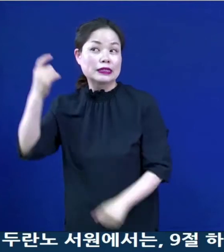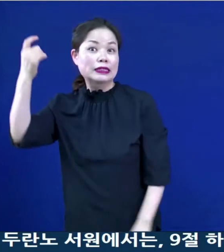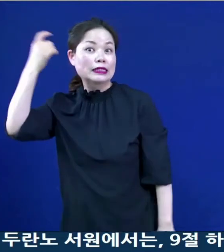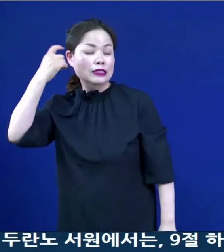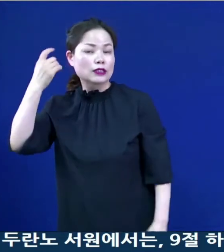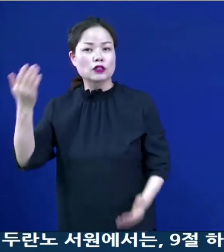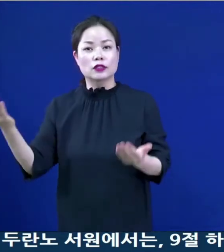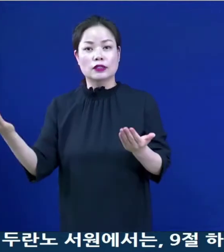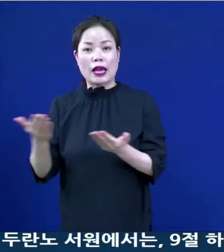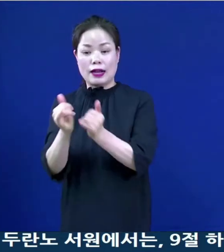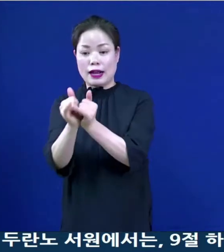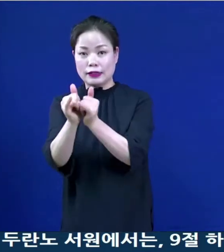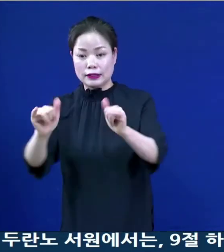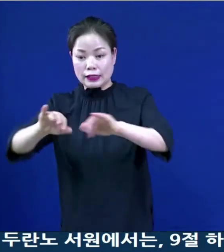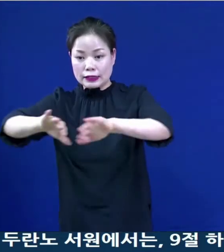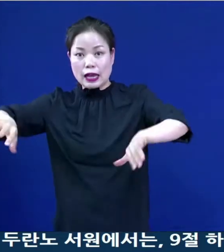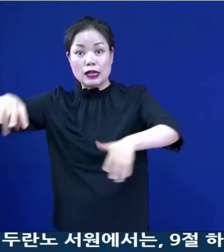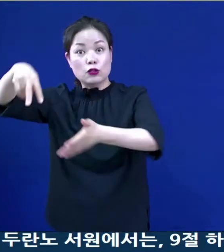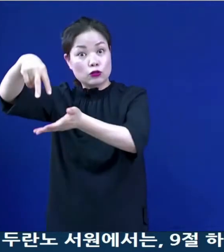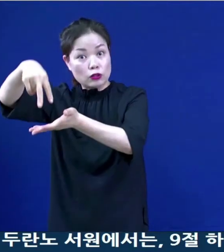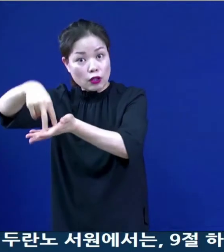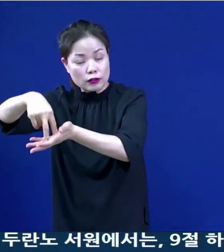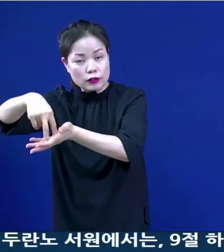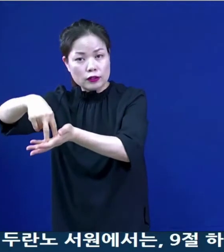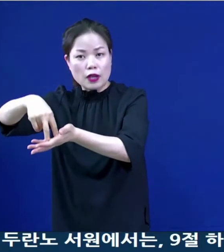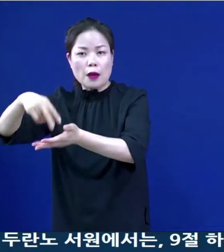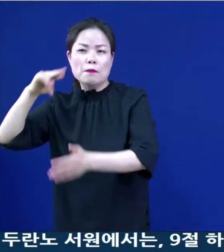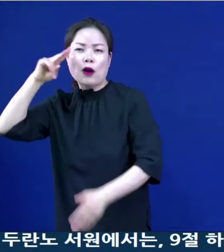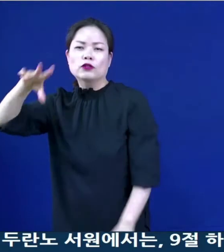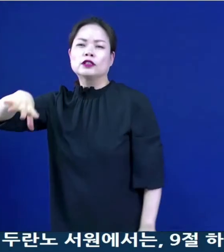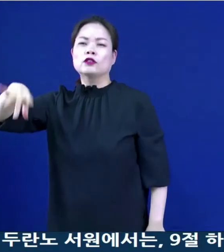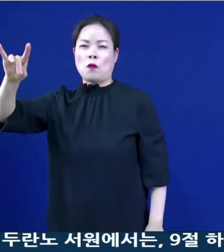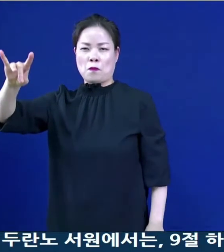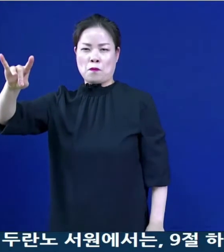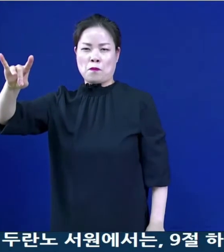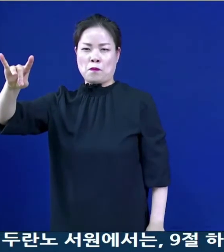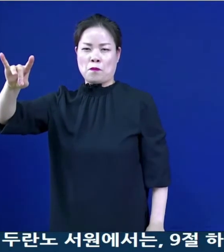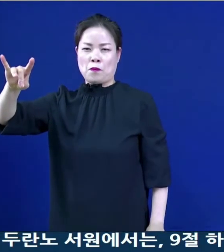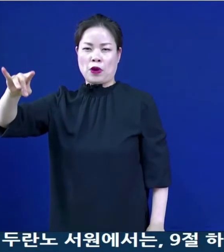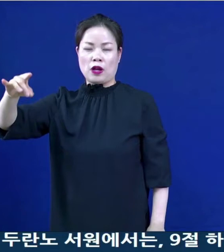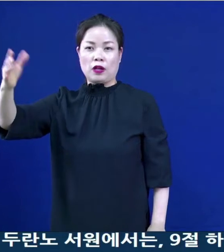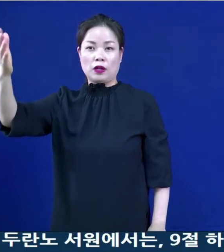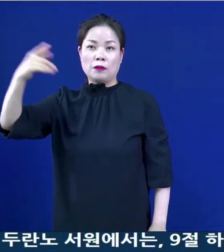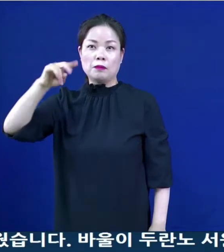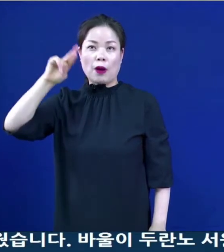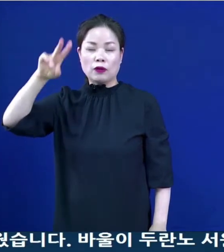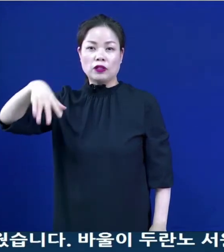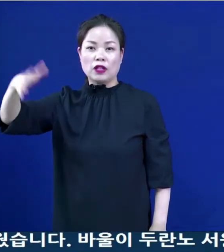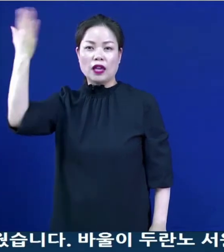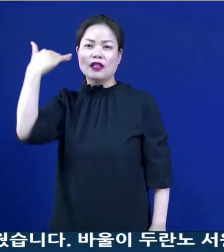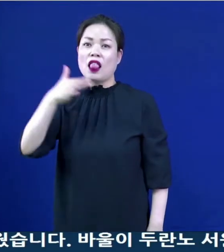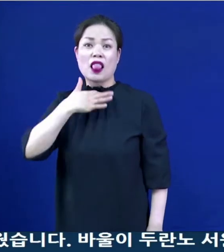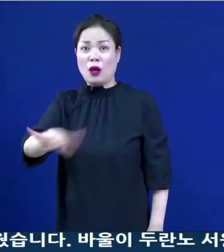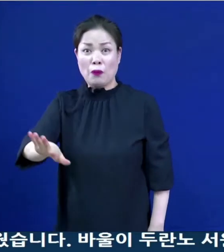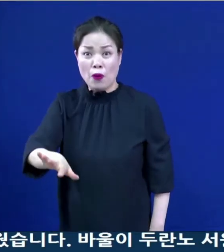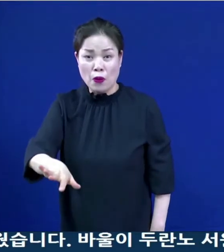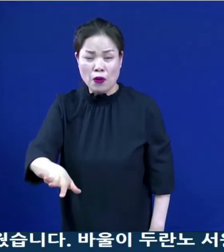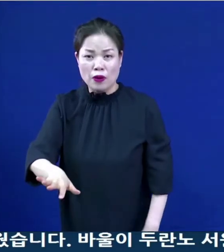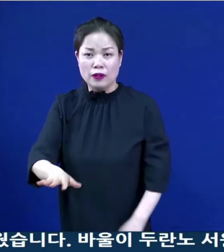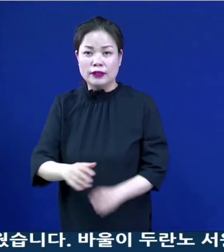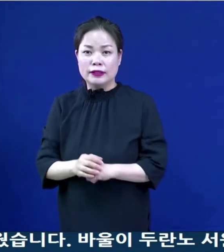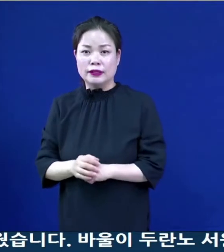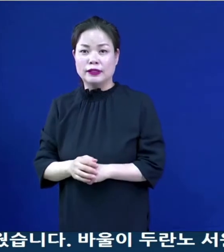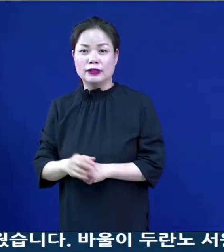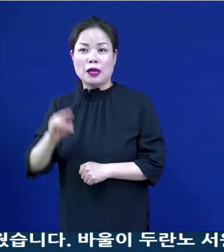듣고 사역할 사람들을 따로 세웠는데 이거 바울이 처음 한 거예요. 바울이 전에 이렇게 해본 적이 없어요. 바울이 드디어